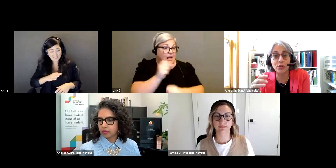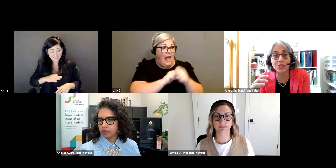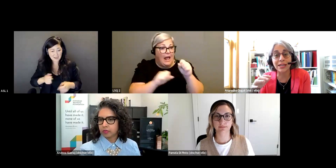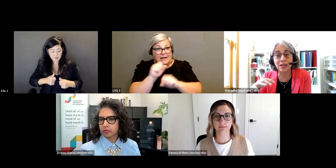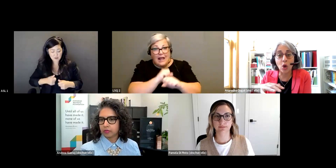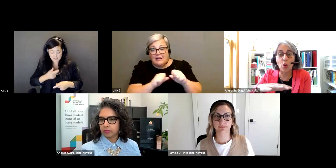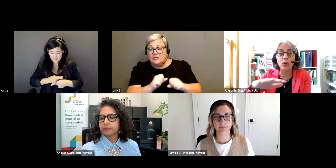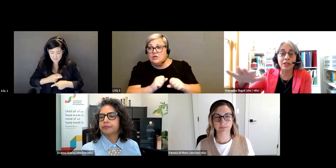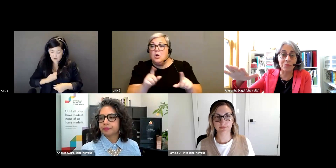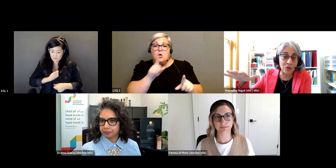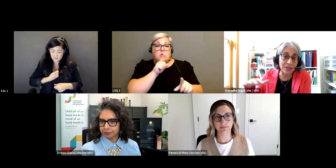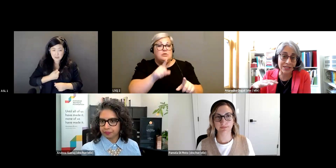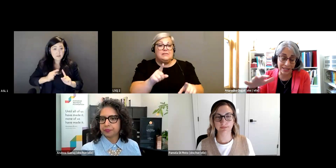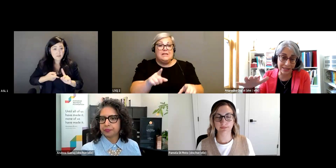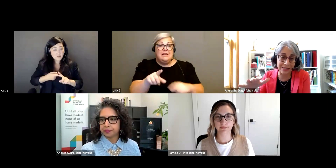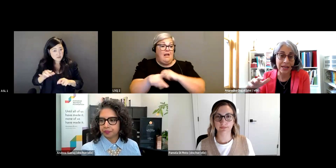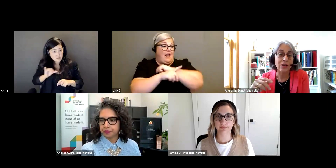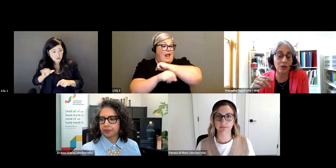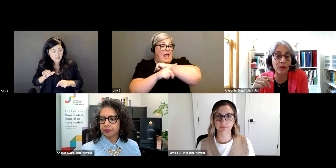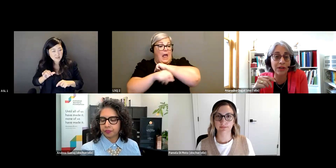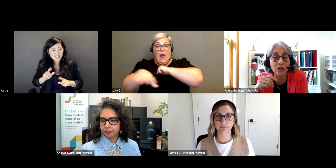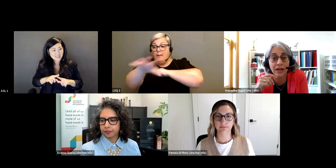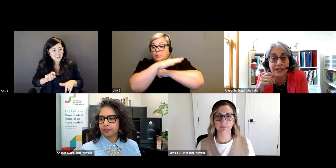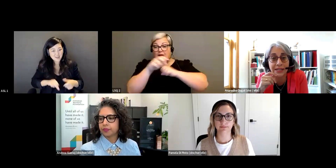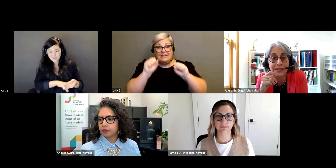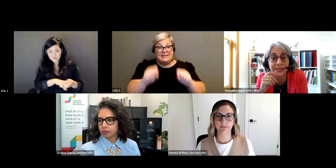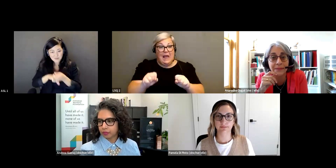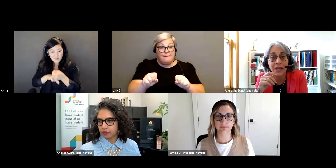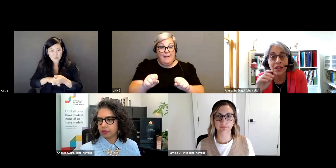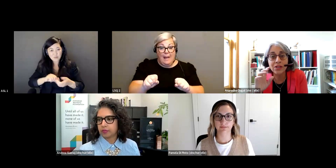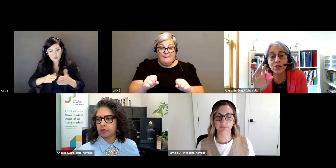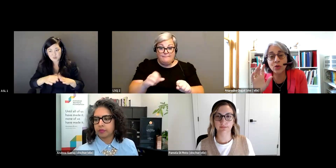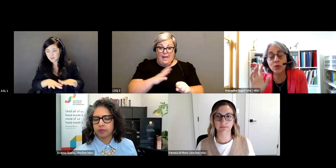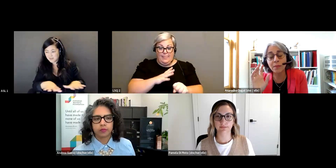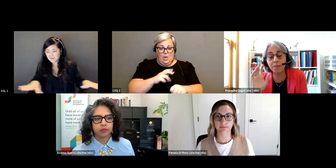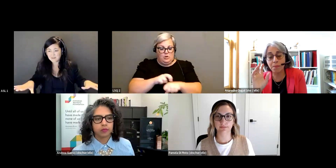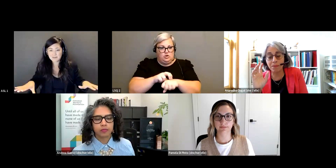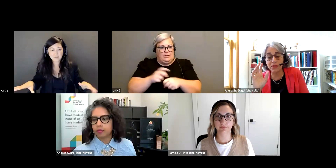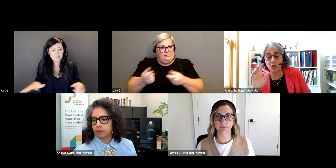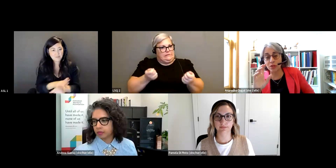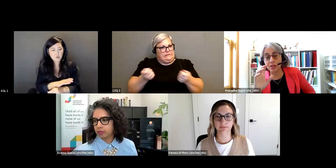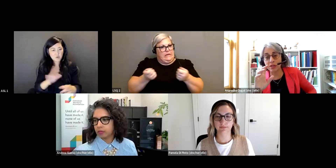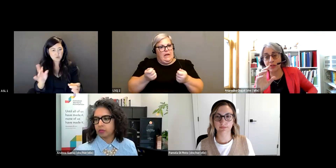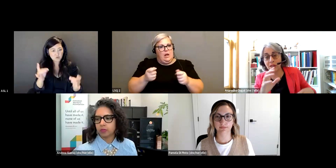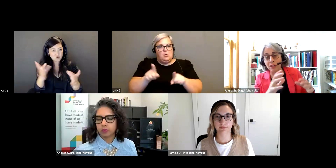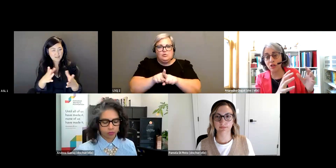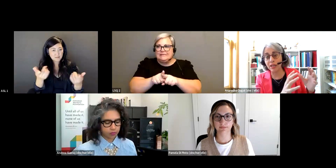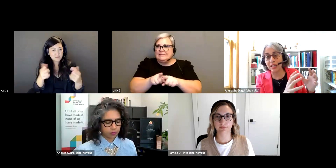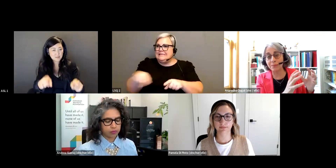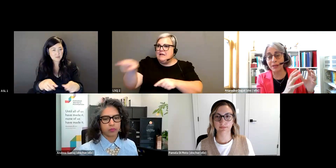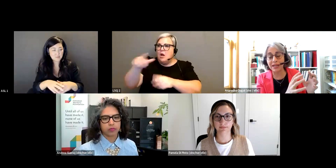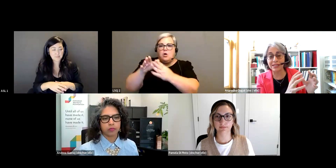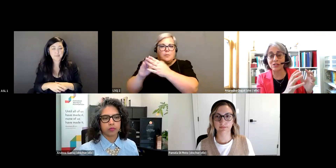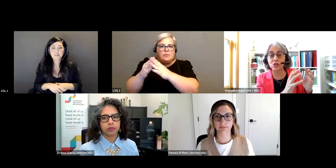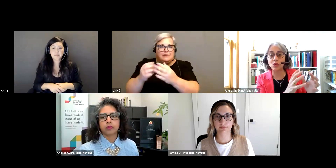s'assurer que les employés sont capables de faire face à leur propre stress et soutenir des communautés en